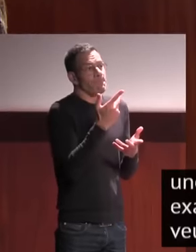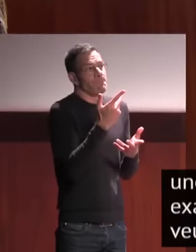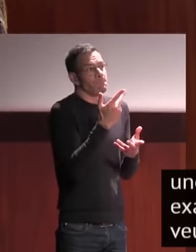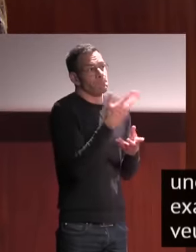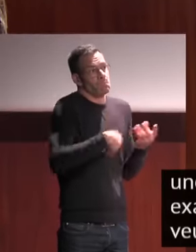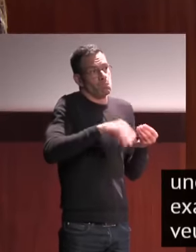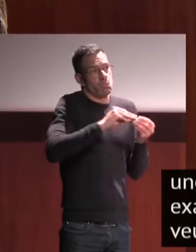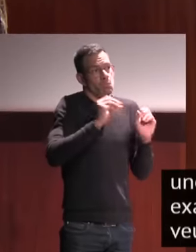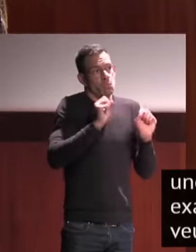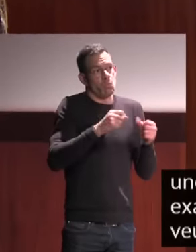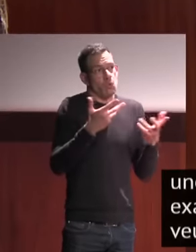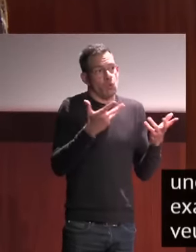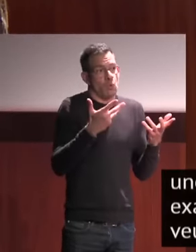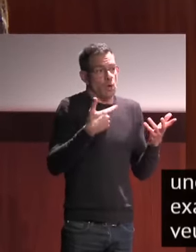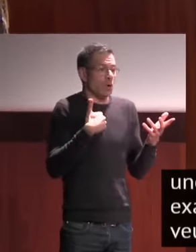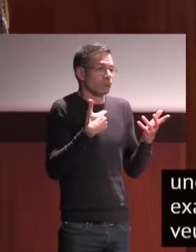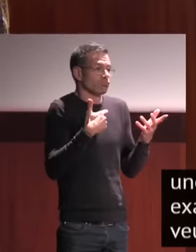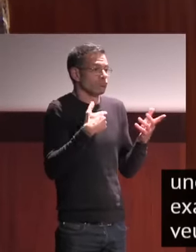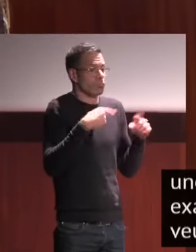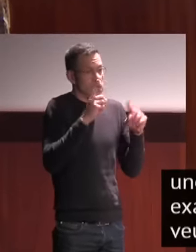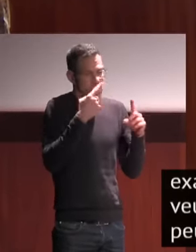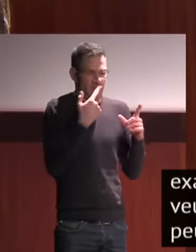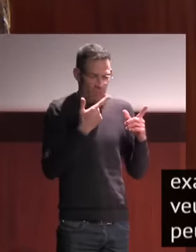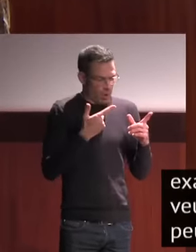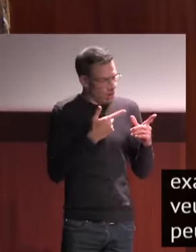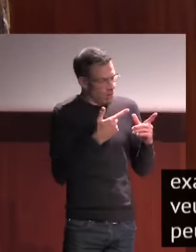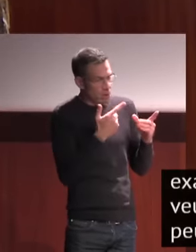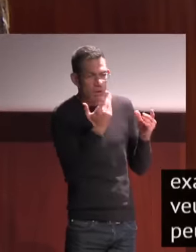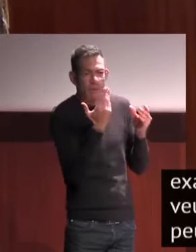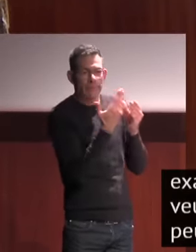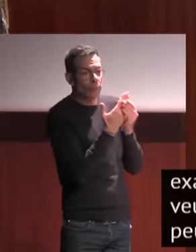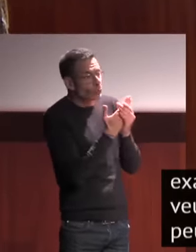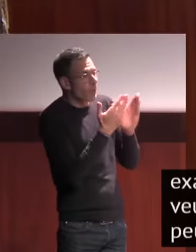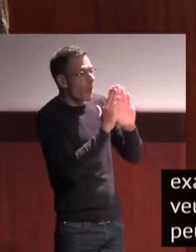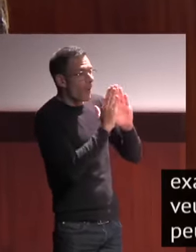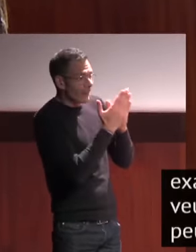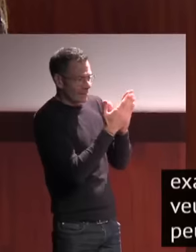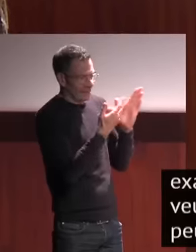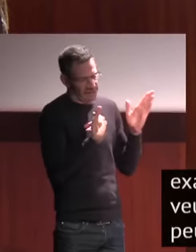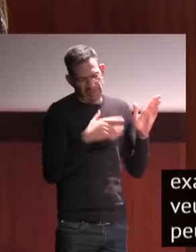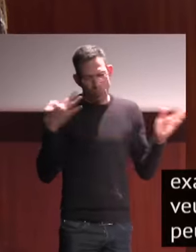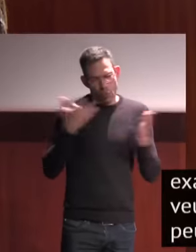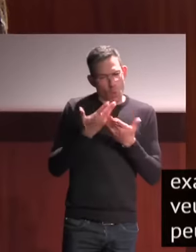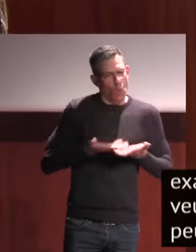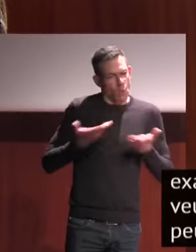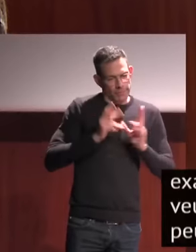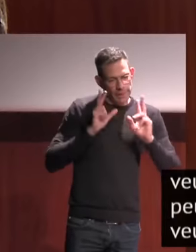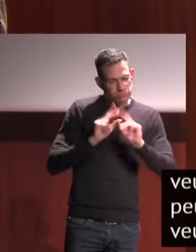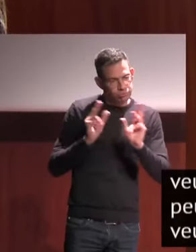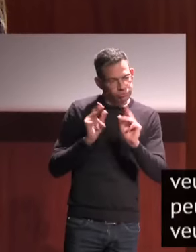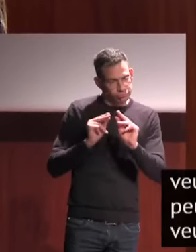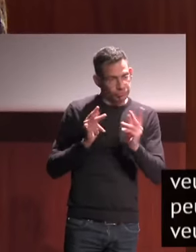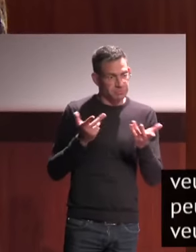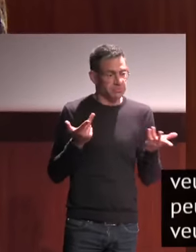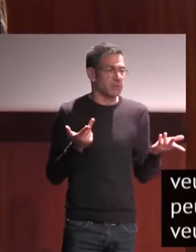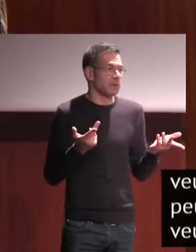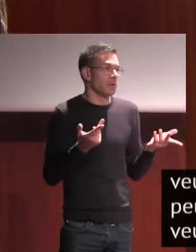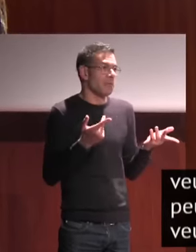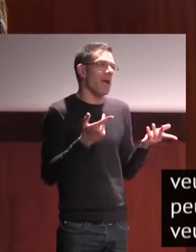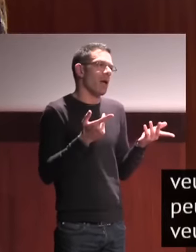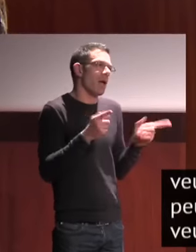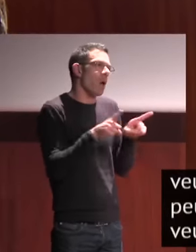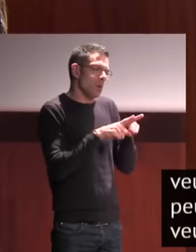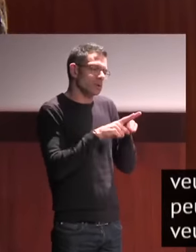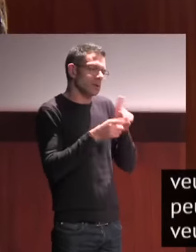je peux avoir, c'est de peut-être mettre un peu de contexte sur les documents qu'ils veulent avoir. Mais ma transmission peut aussi se faire un peu plus